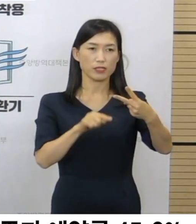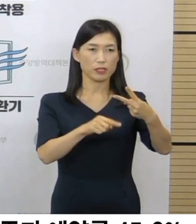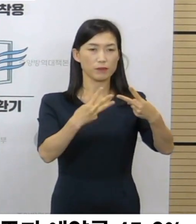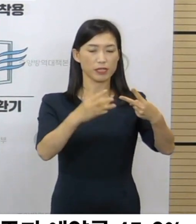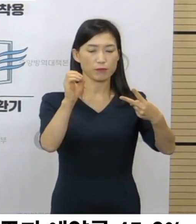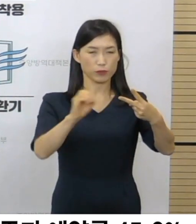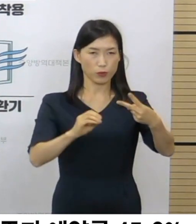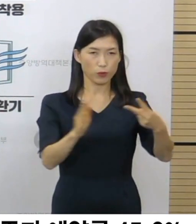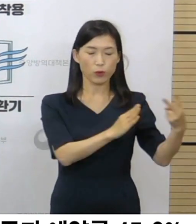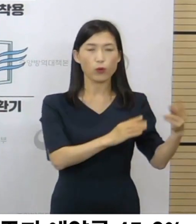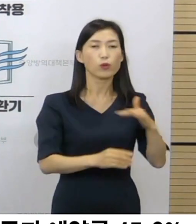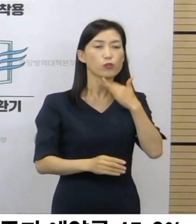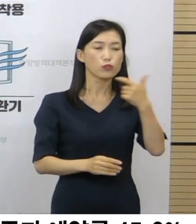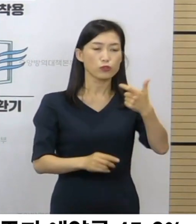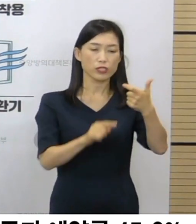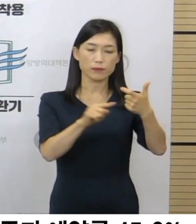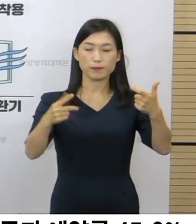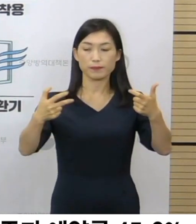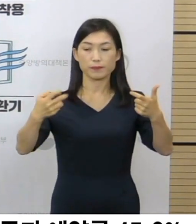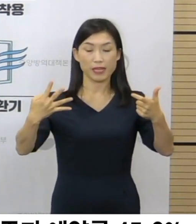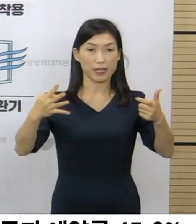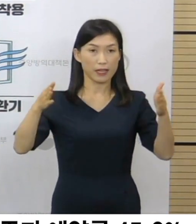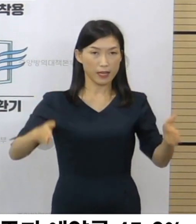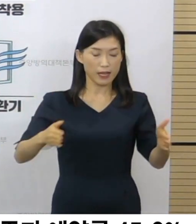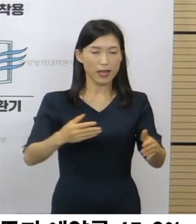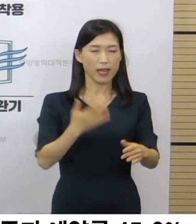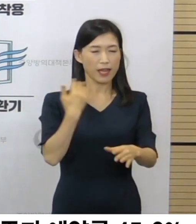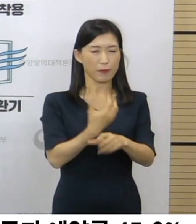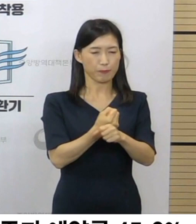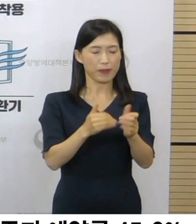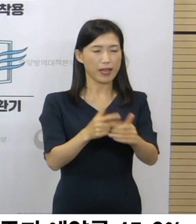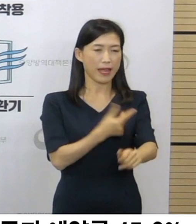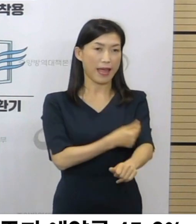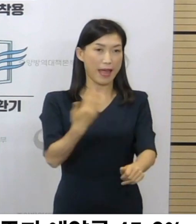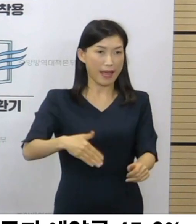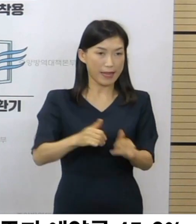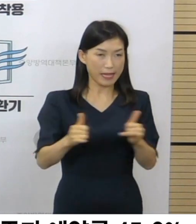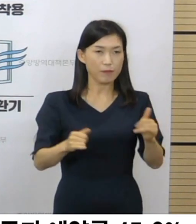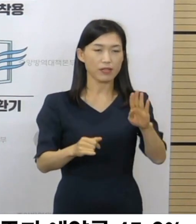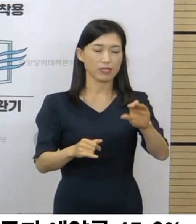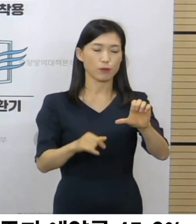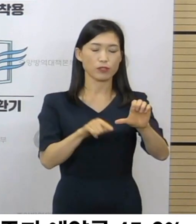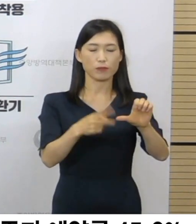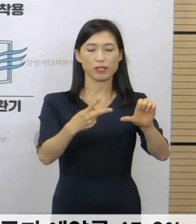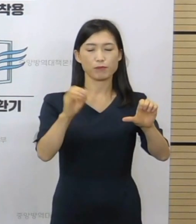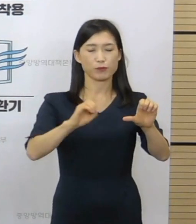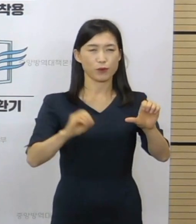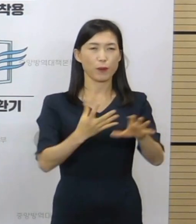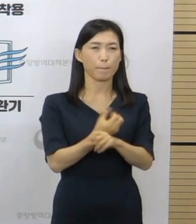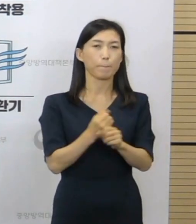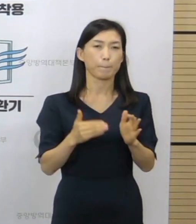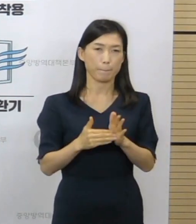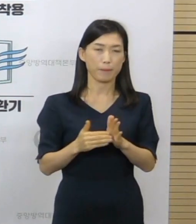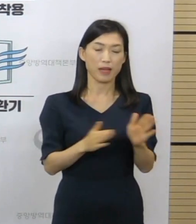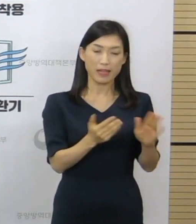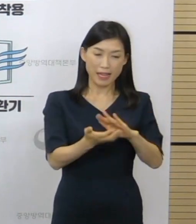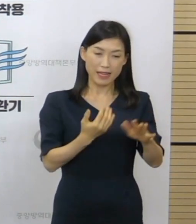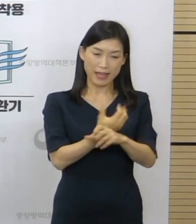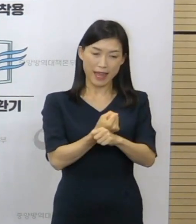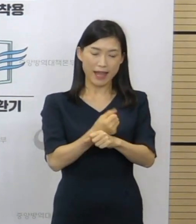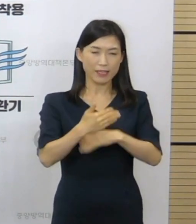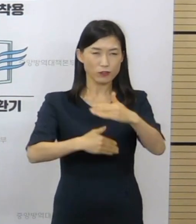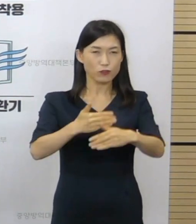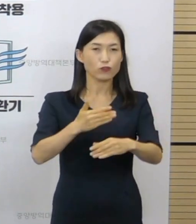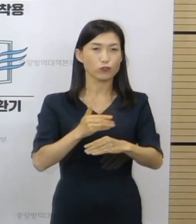60에서 78년 예약자 중 미 접종 자 는 45.2% 계약률을 보이며 다정 계약이 진행